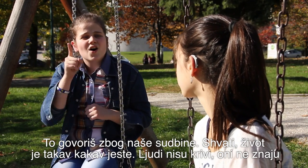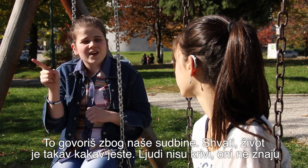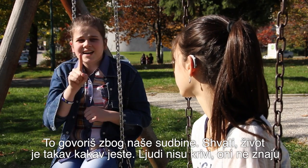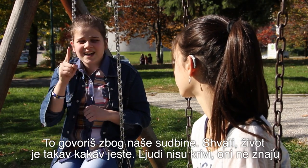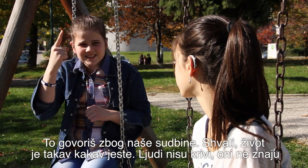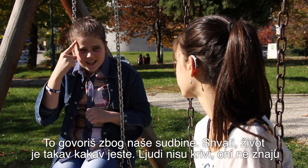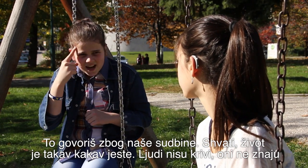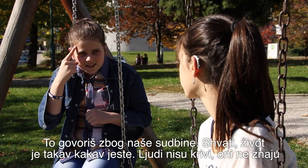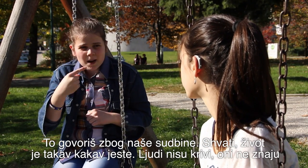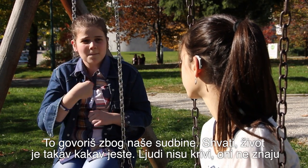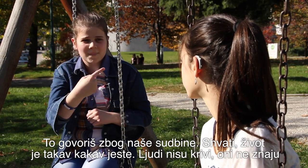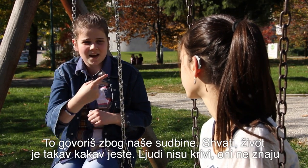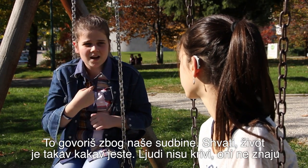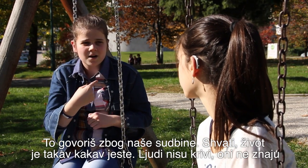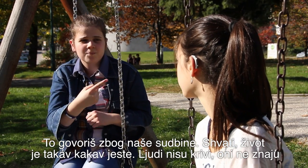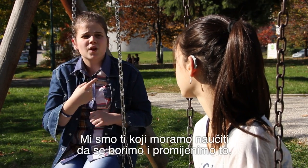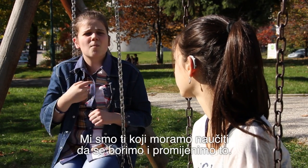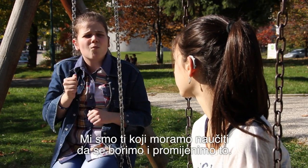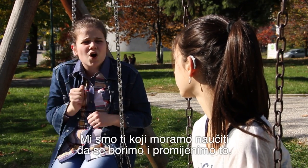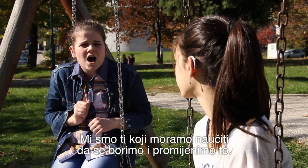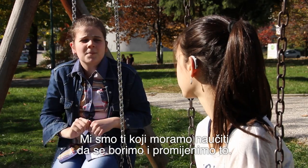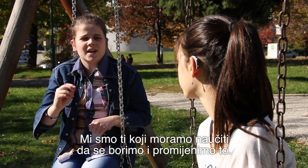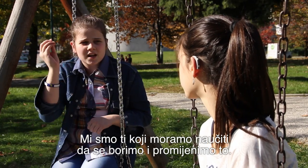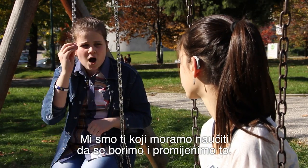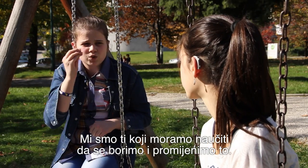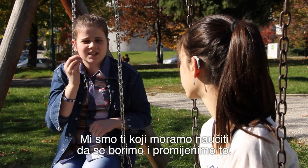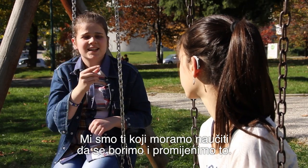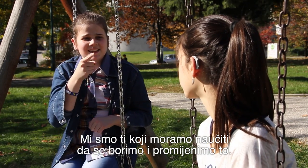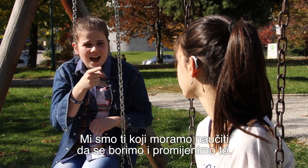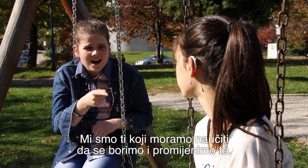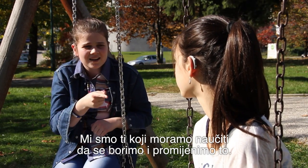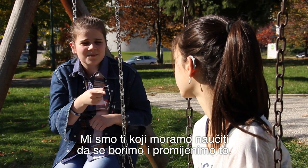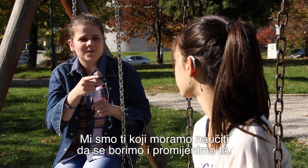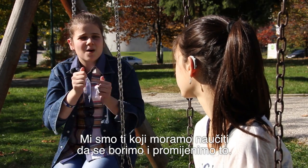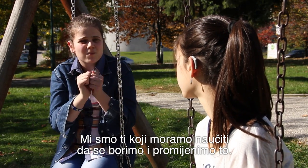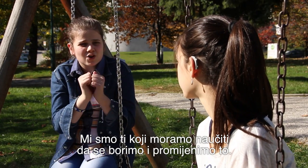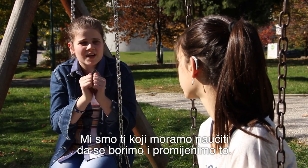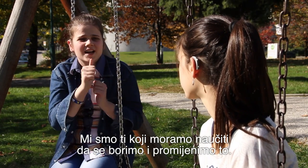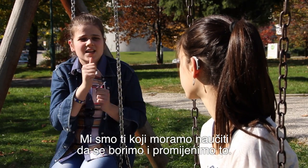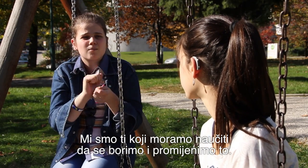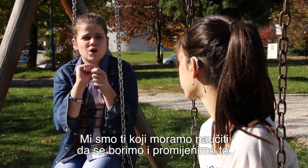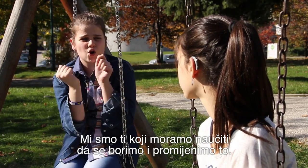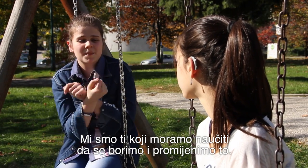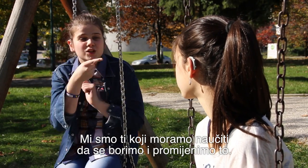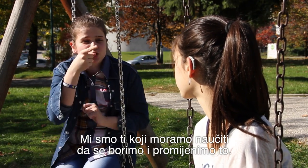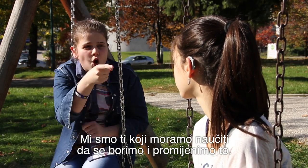na tata, na tata, na tata, na tata, na tata, na tata, na tata, na